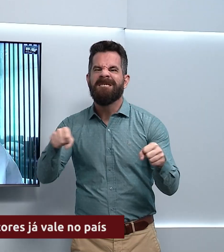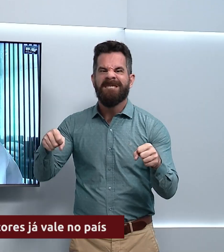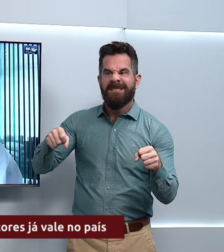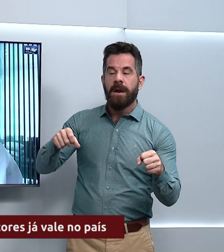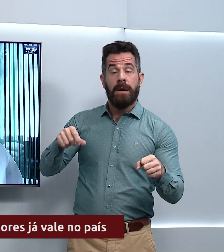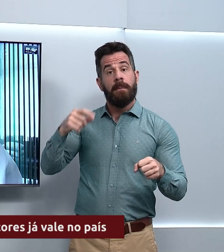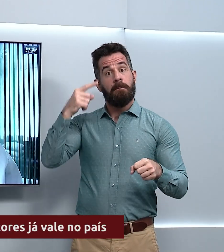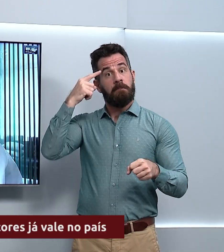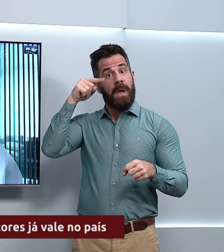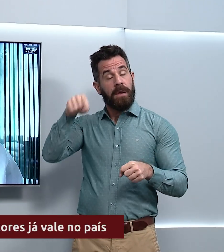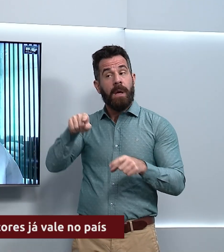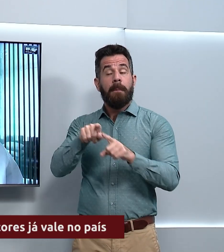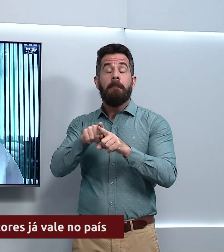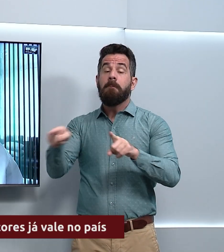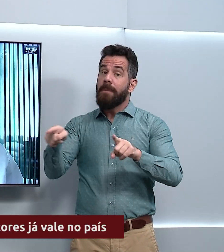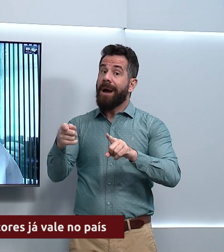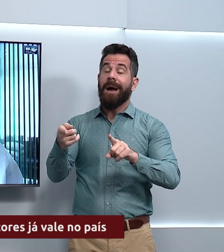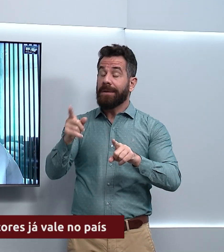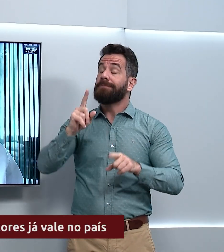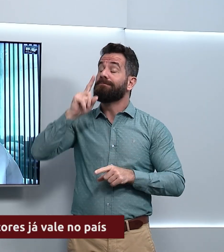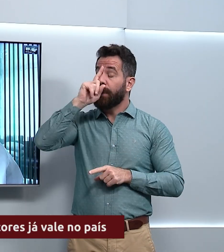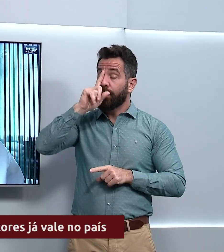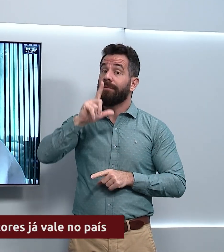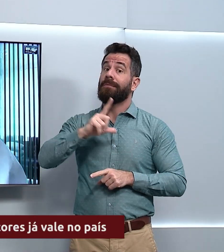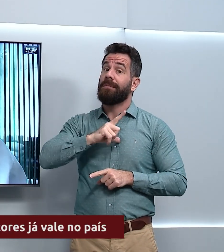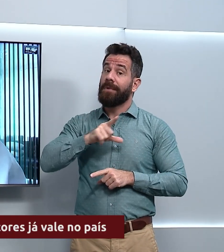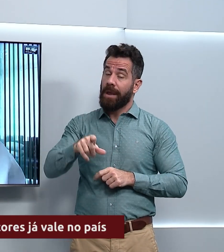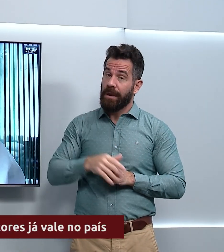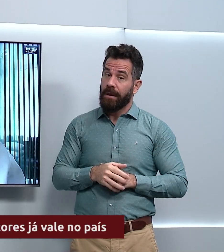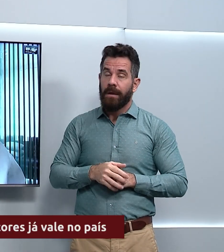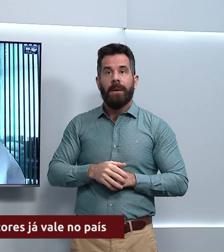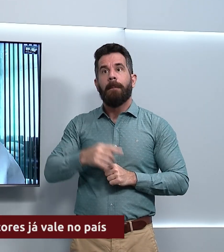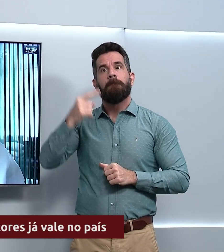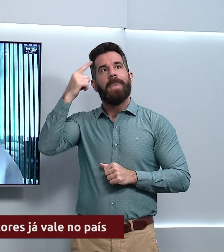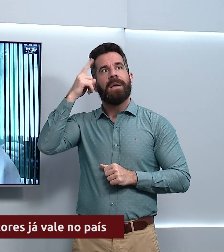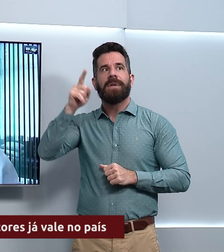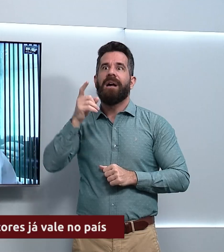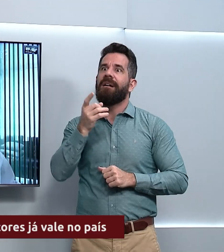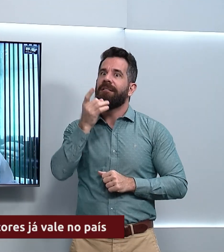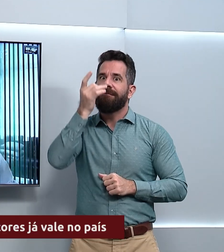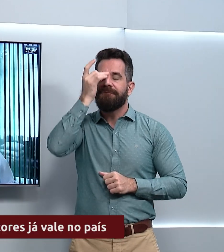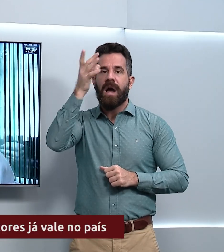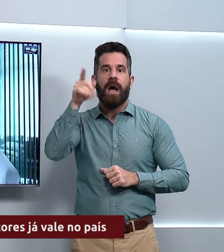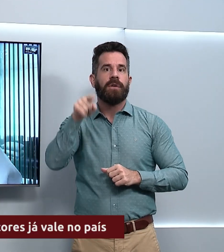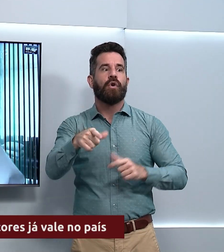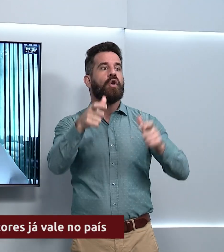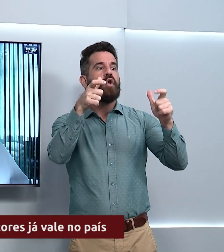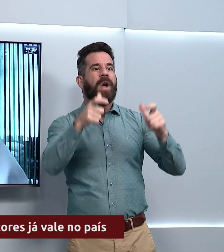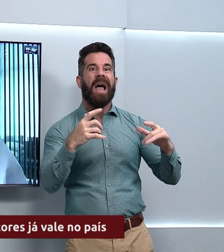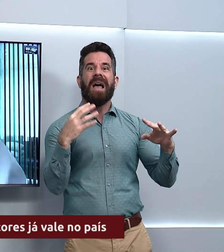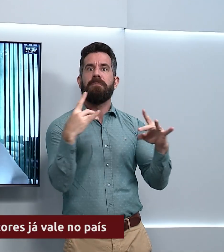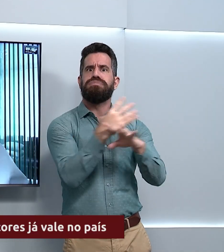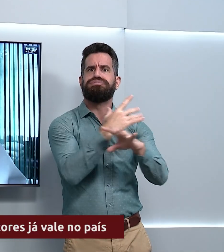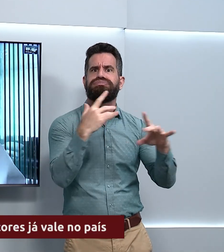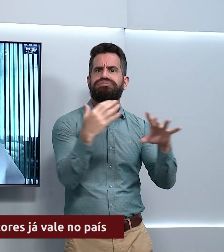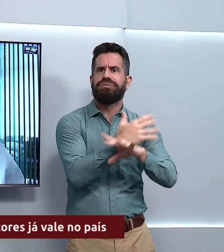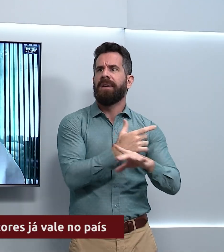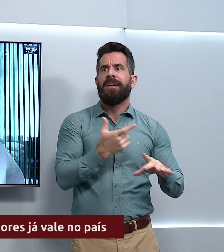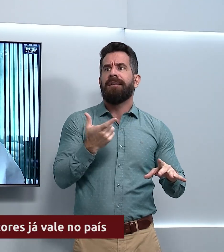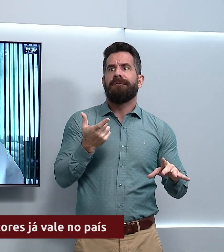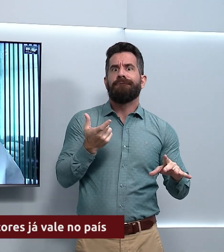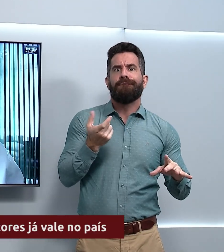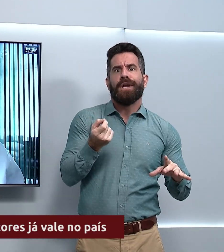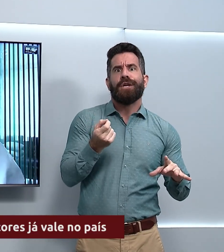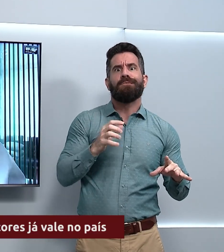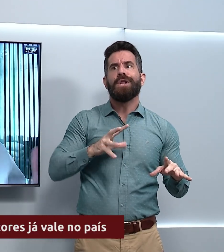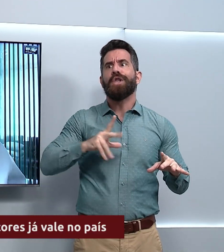que são intrinsecamente perigosas. Não é a solução para uma metrópole que tem 20 milhões de